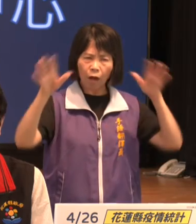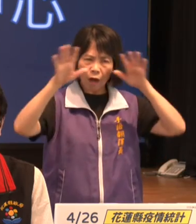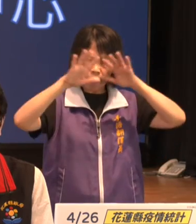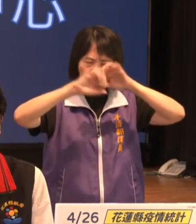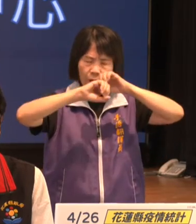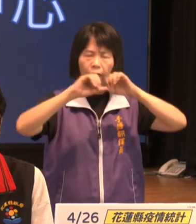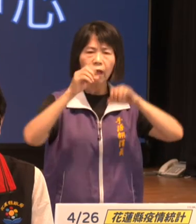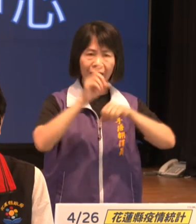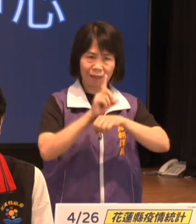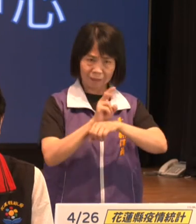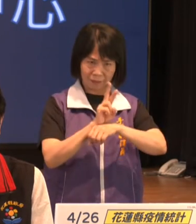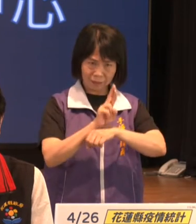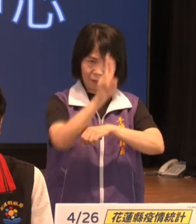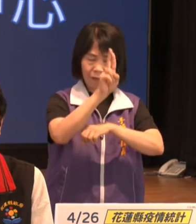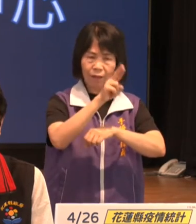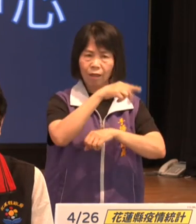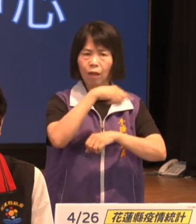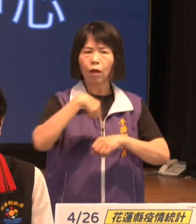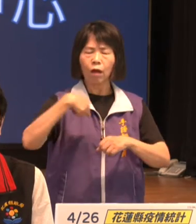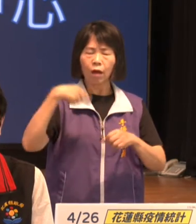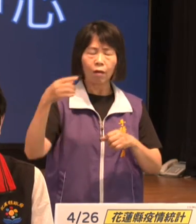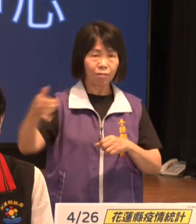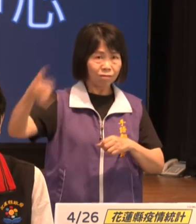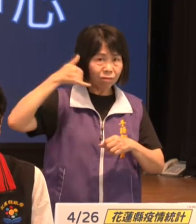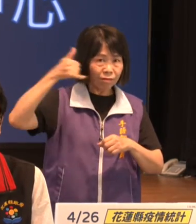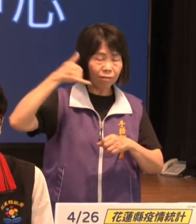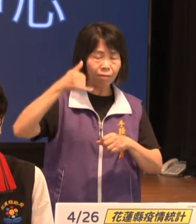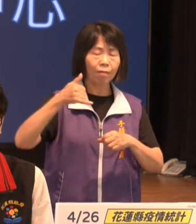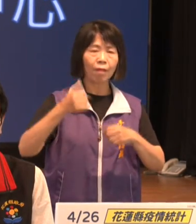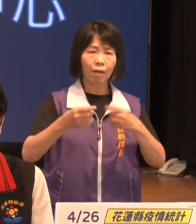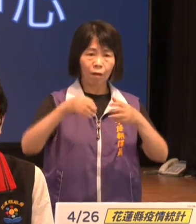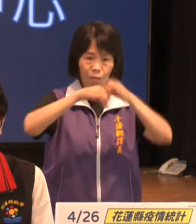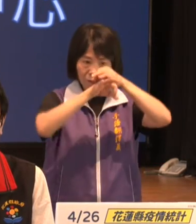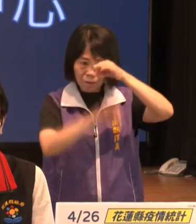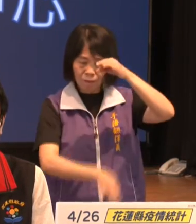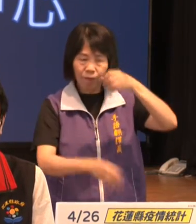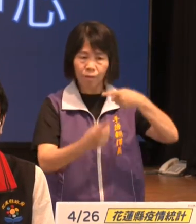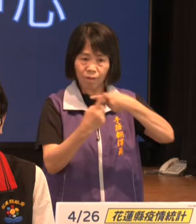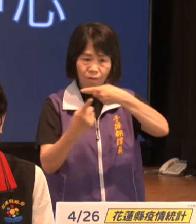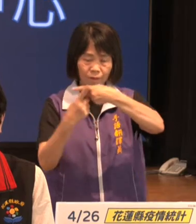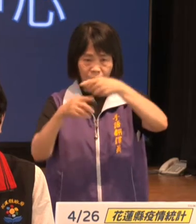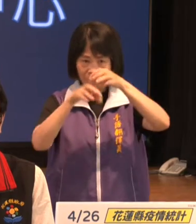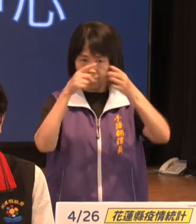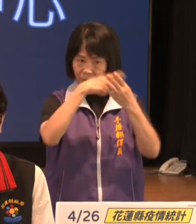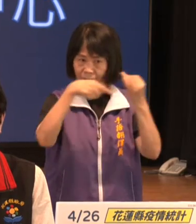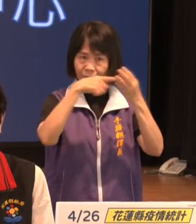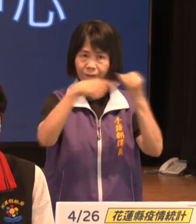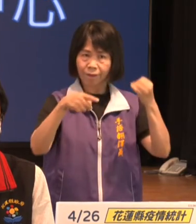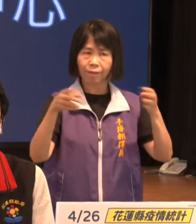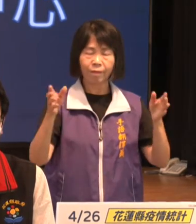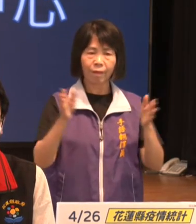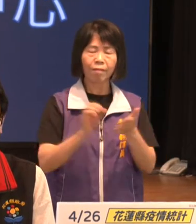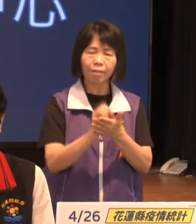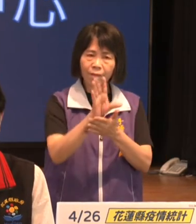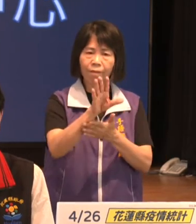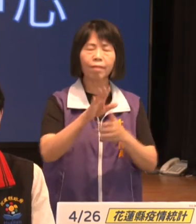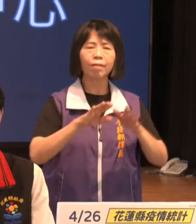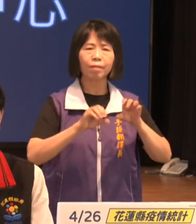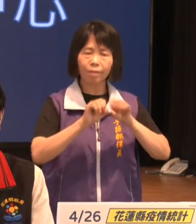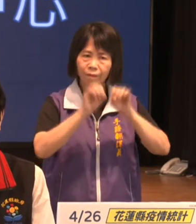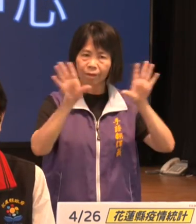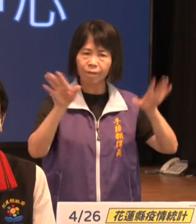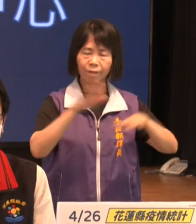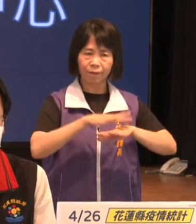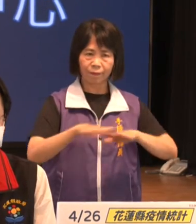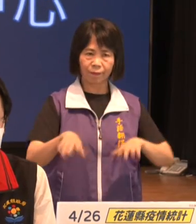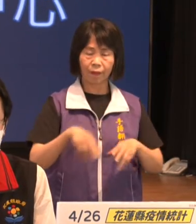凌晨12点道路我们卫生局的那个确诊的数目来做一个报告，那